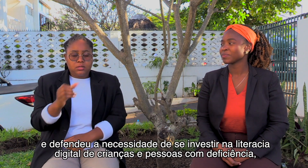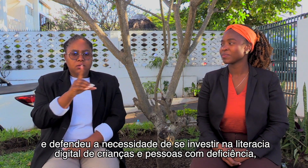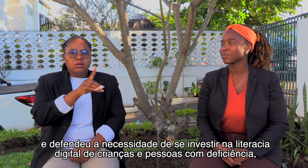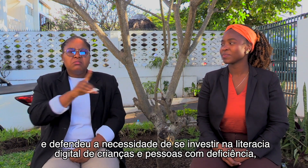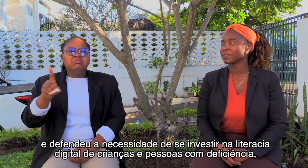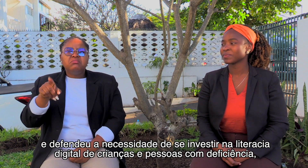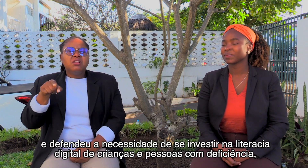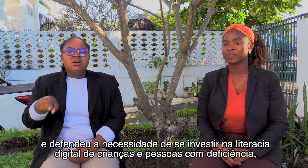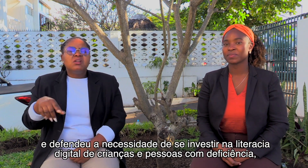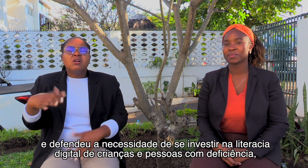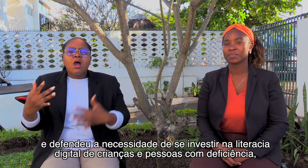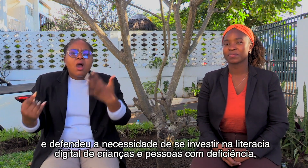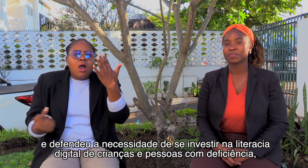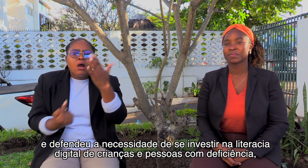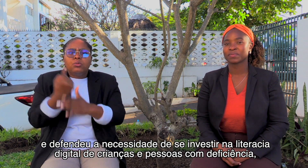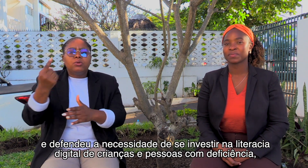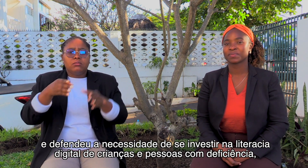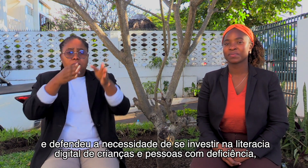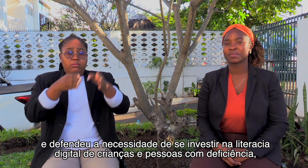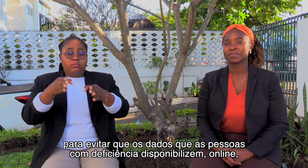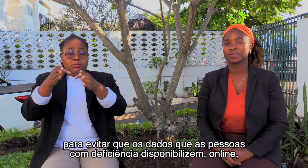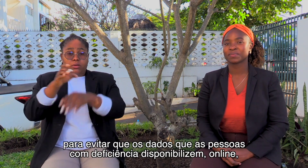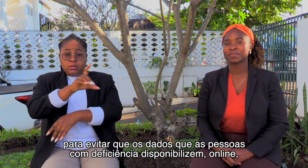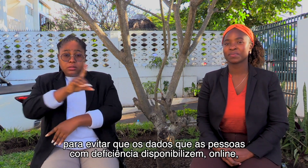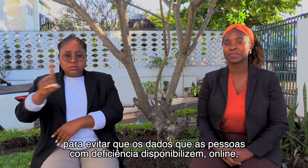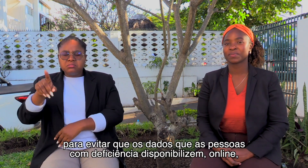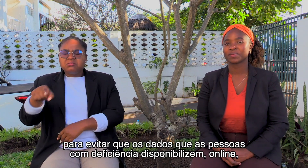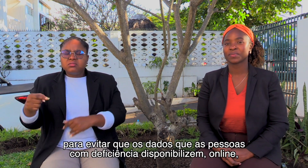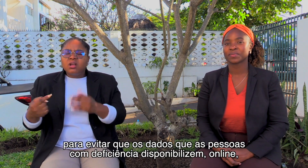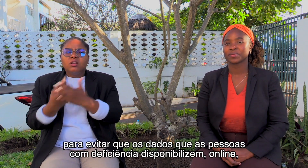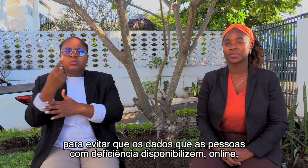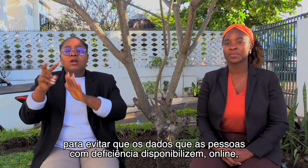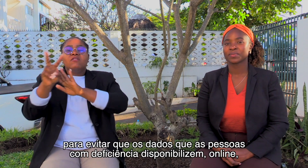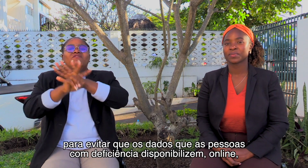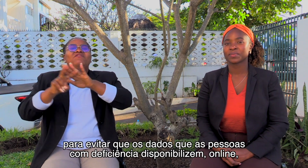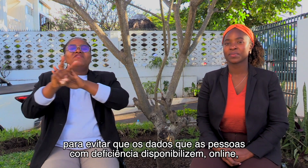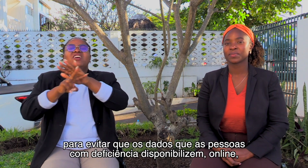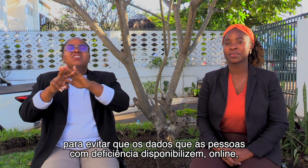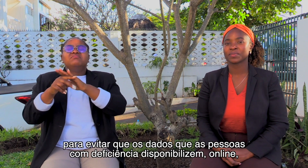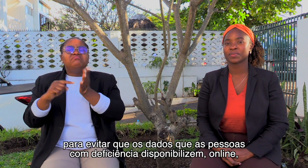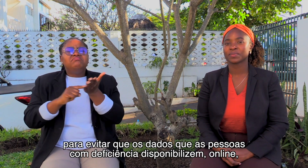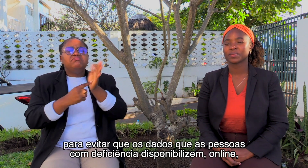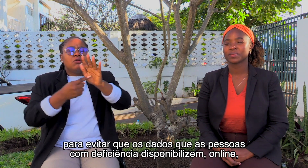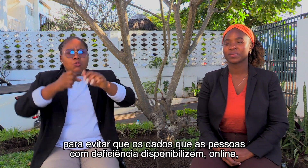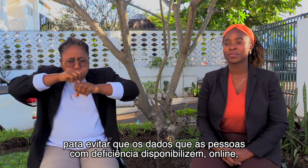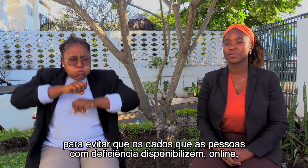literacia digital de crianças e pessoas com deficiência para evitar que os dados que as pessoas com deficiência disponibilizam